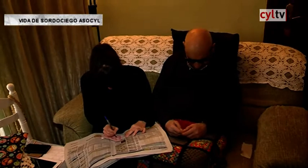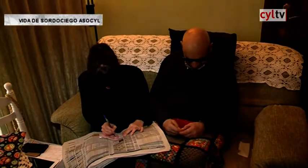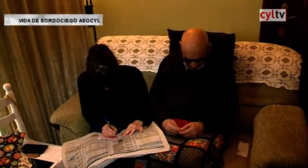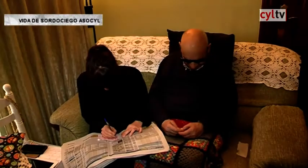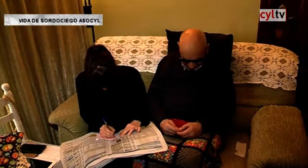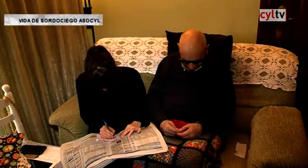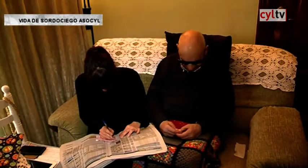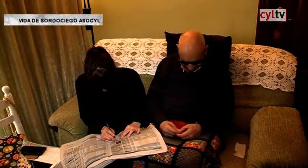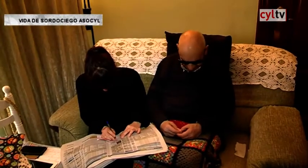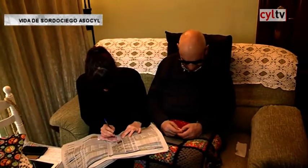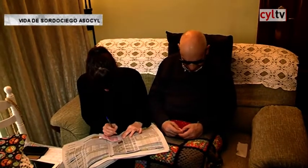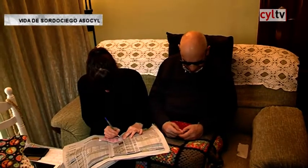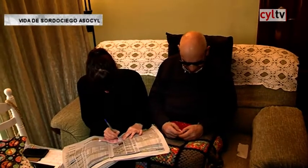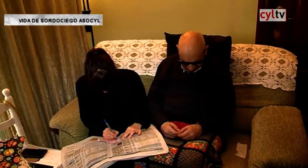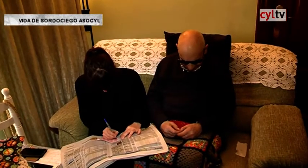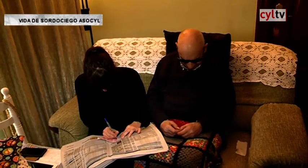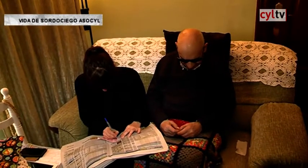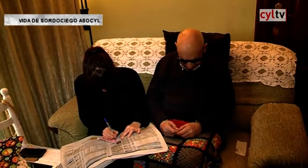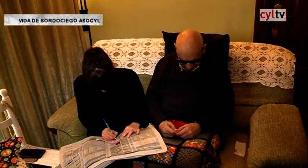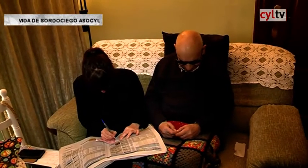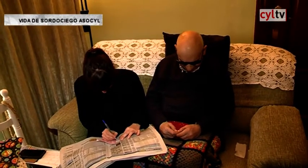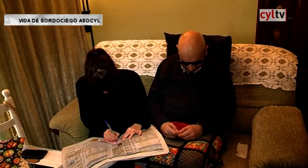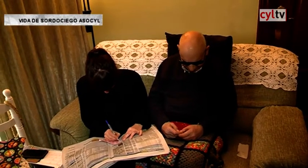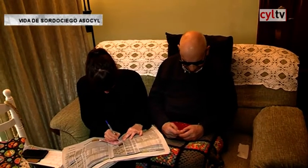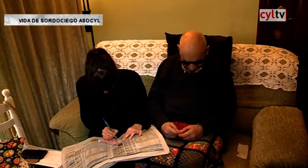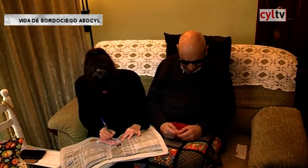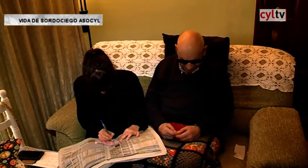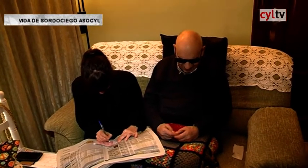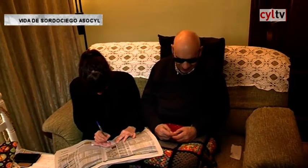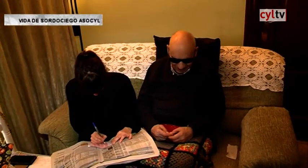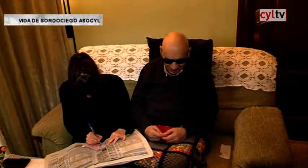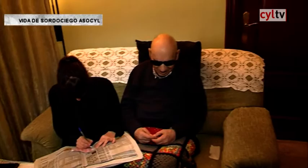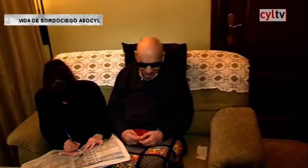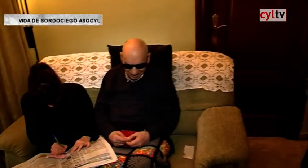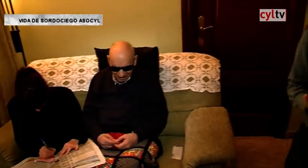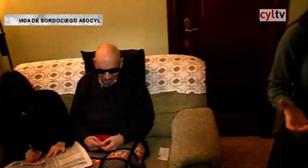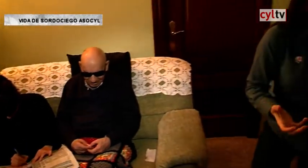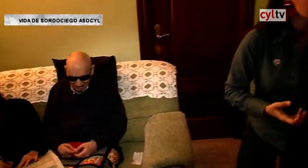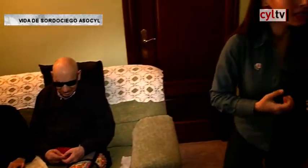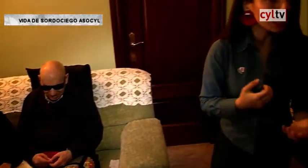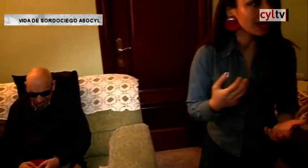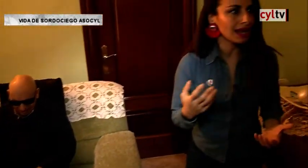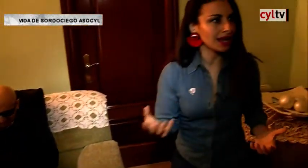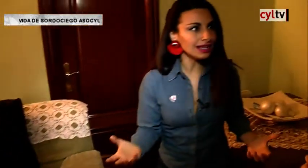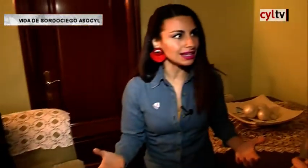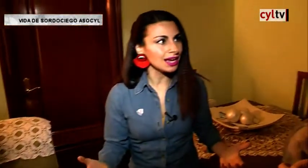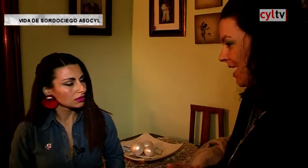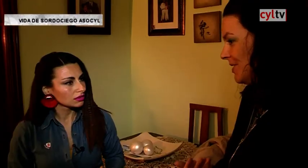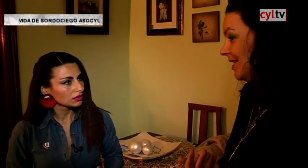saber por lo menos las bases para poder ayudar a una persona que lo pueda necesitar, aunque sea en la calle. Habría